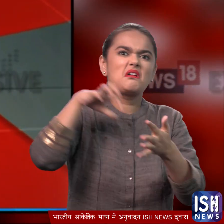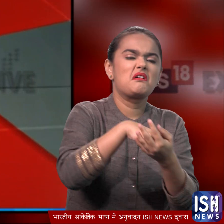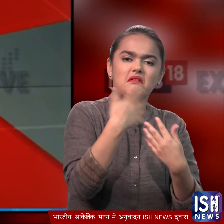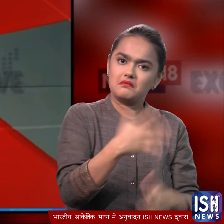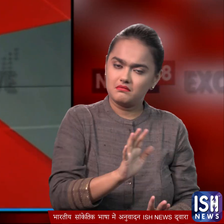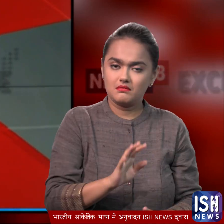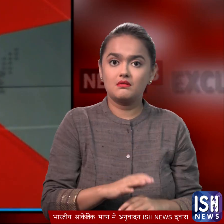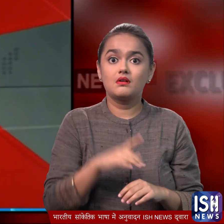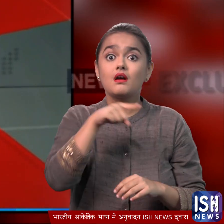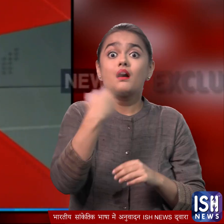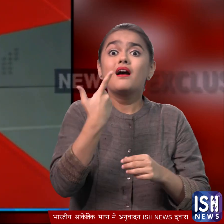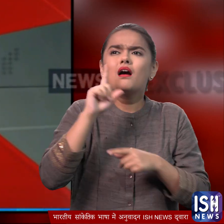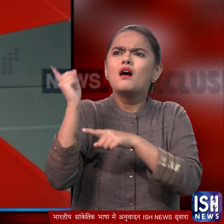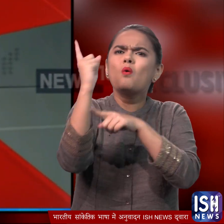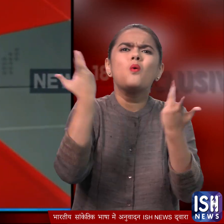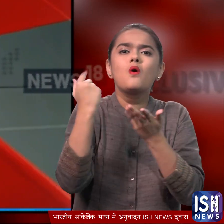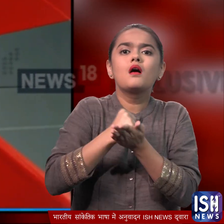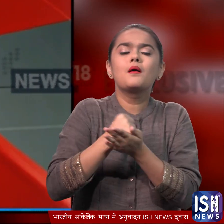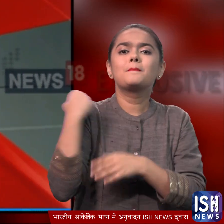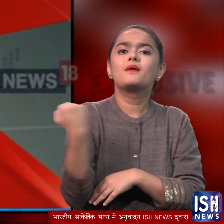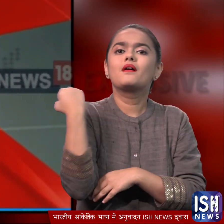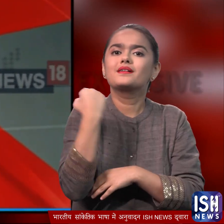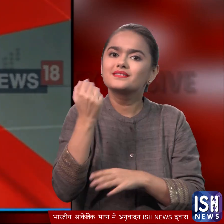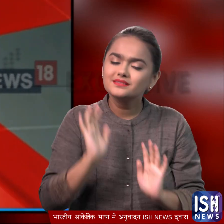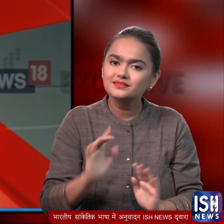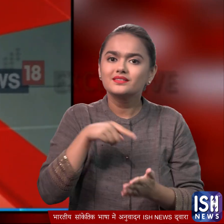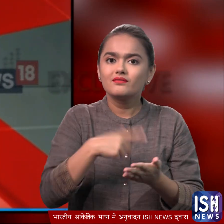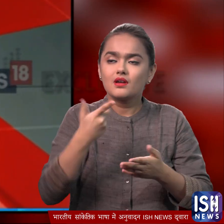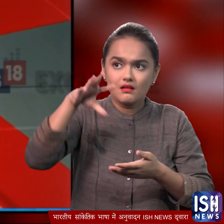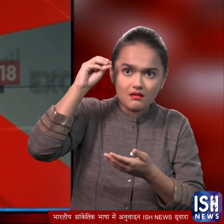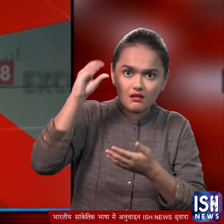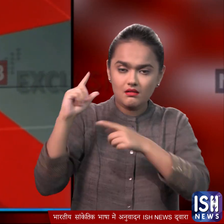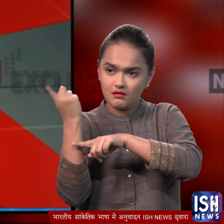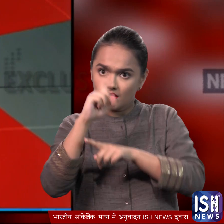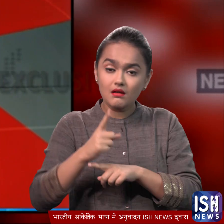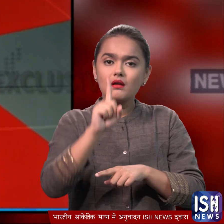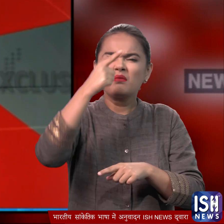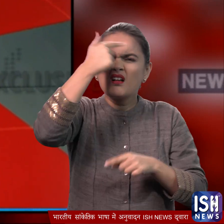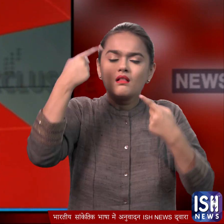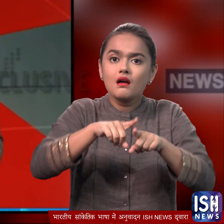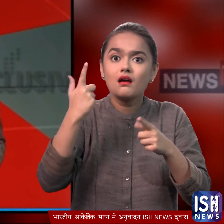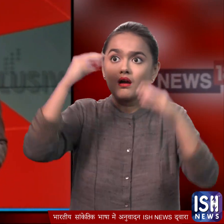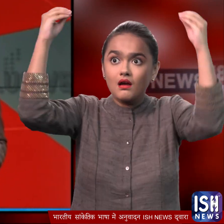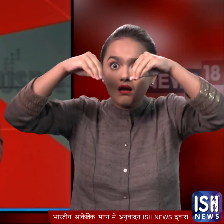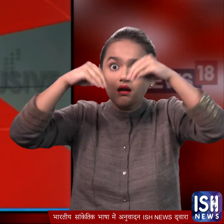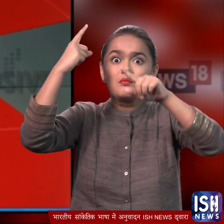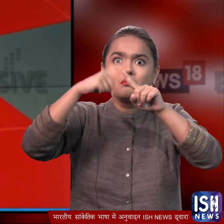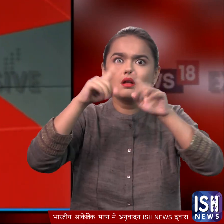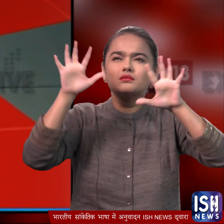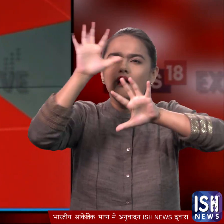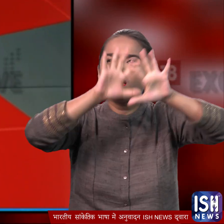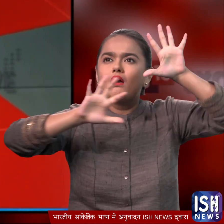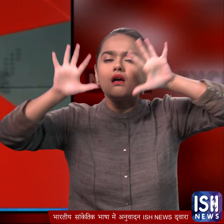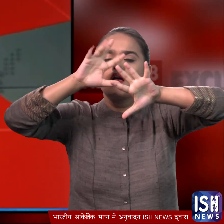कोर का ये हेलीकॉप्टर अभ्यास उड़ान पर था, जो पटनी टॉप के पास दुर्घटना का शिकार हो गया, जहां उस वक्त बारिश के साथ कोहरा भी छाया हुआ था। हालांकि